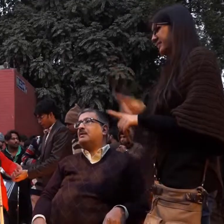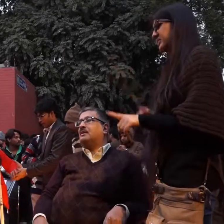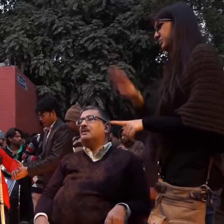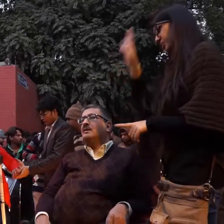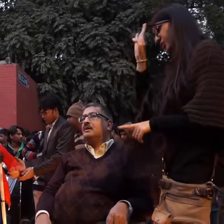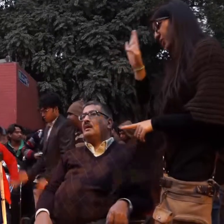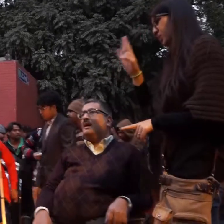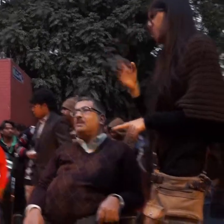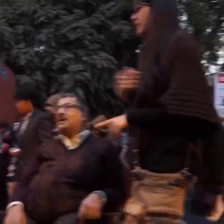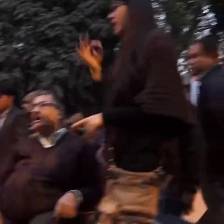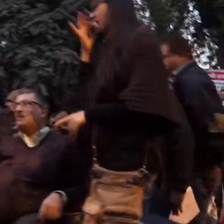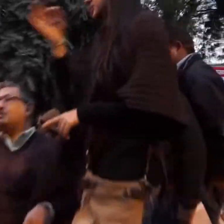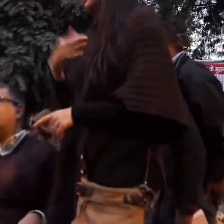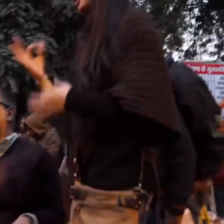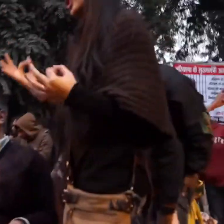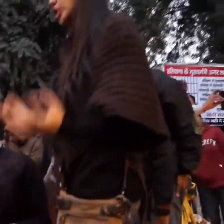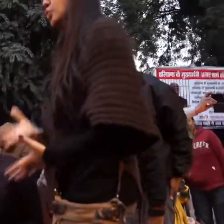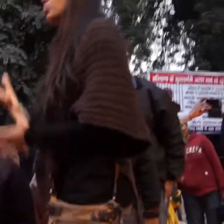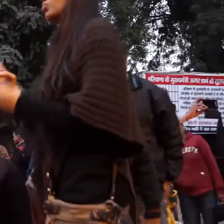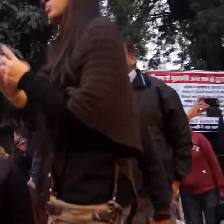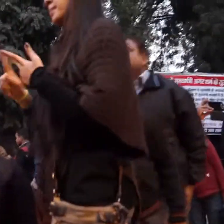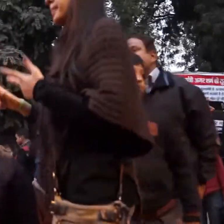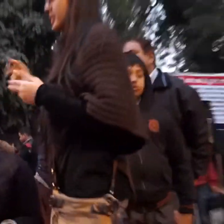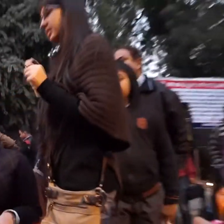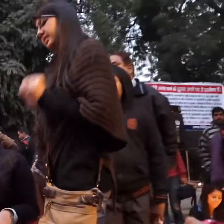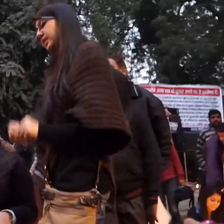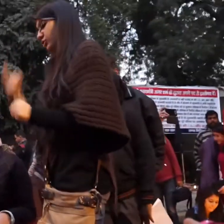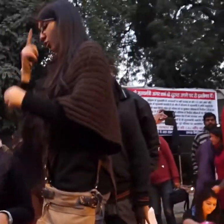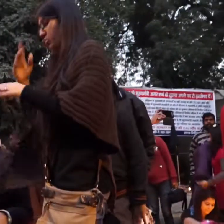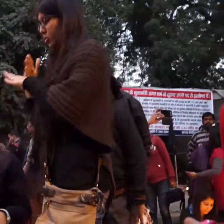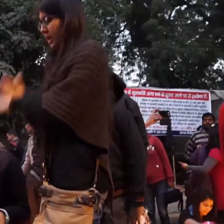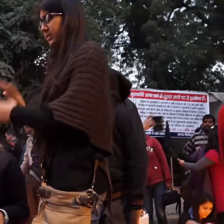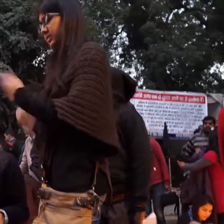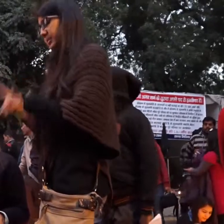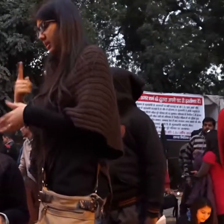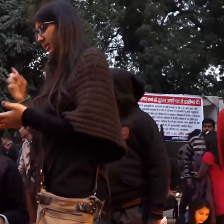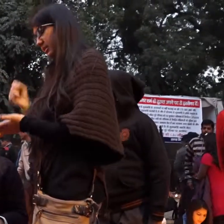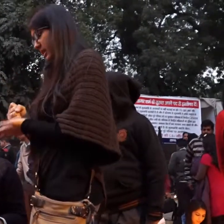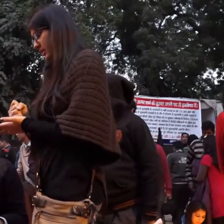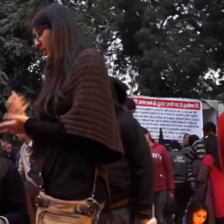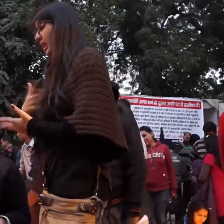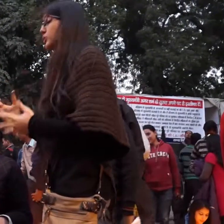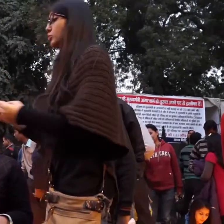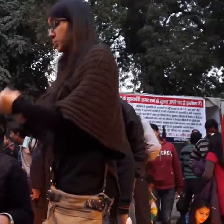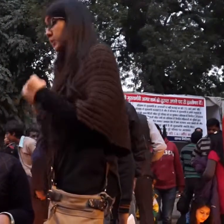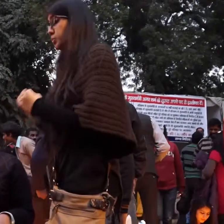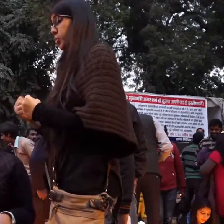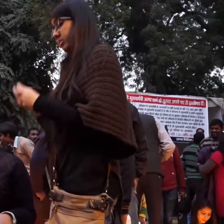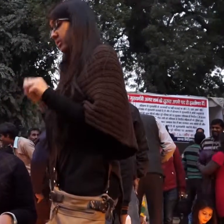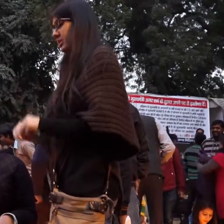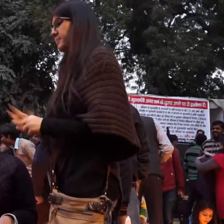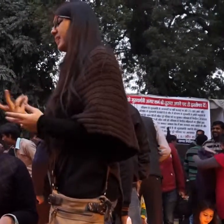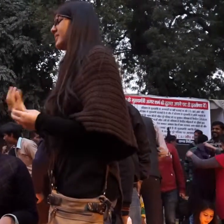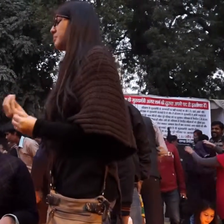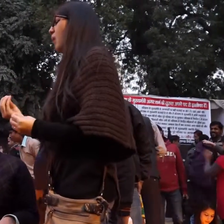के समय पे कि हमें नया कानून चाहिए जो हमारे अधिकारों की रक्षा कर सके और एक मजबूत कानून, सिर्फ नाम